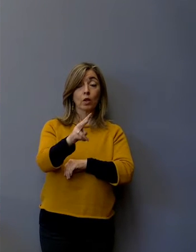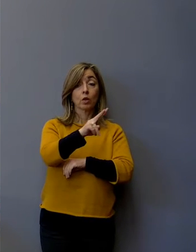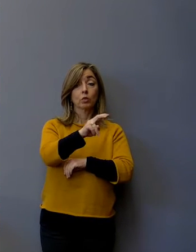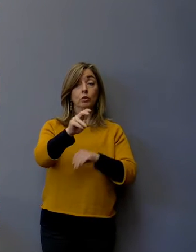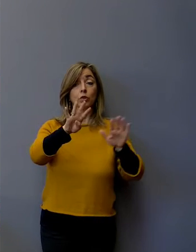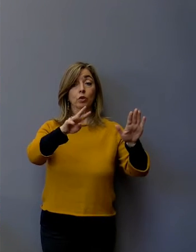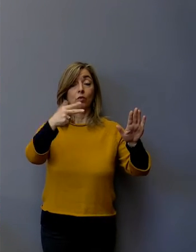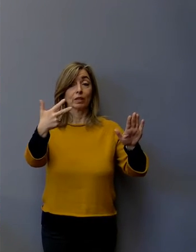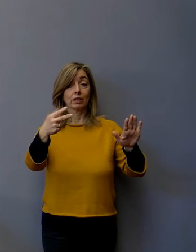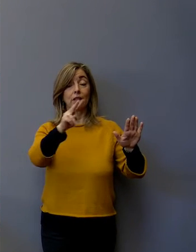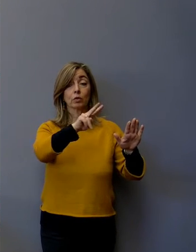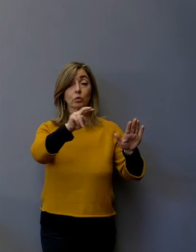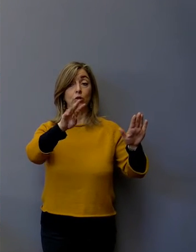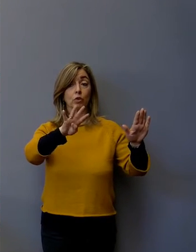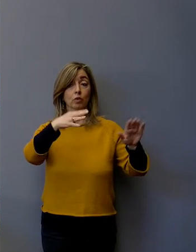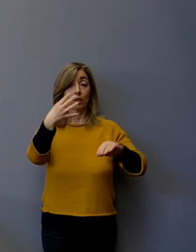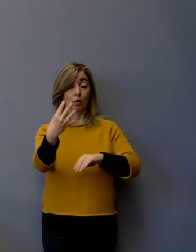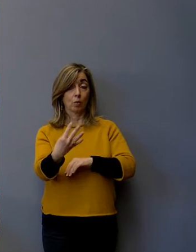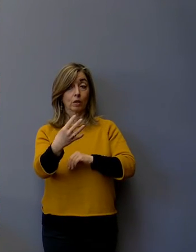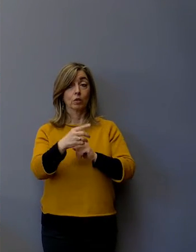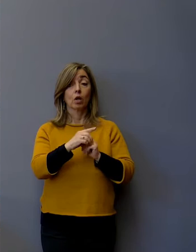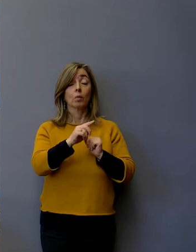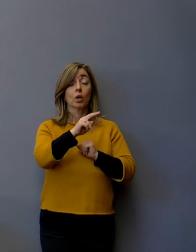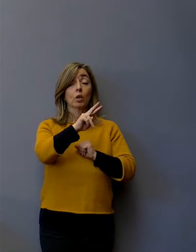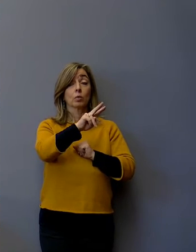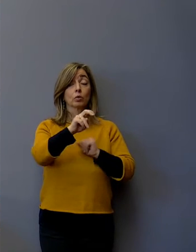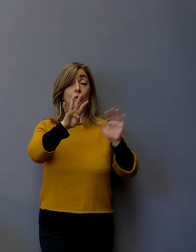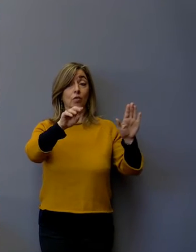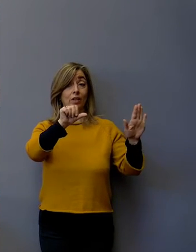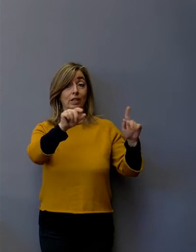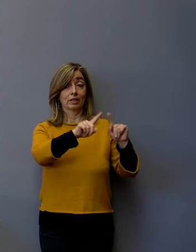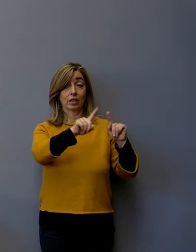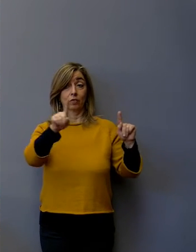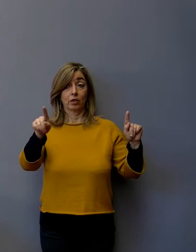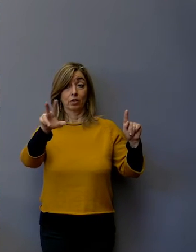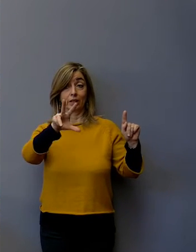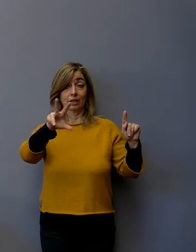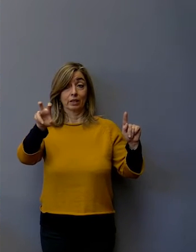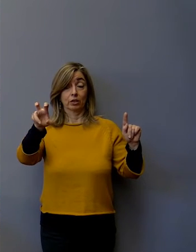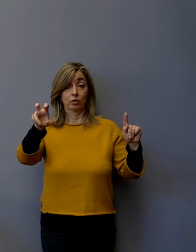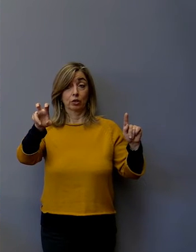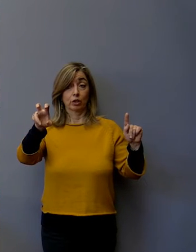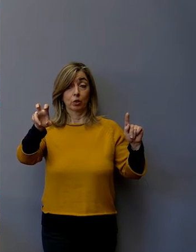294 da 296 a 302